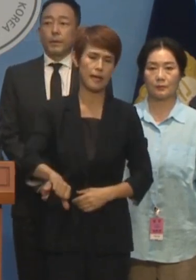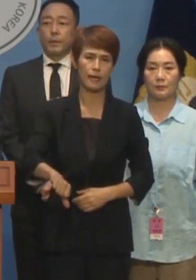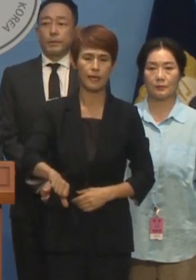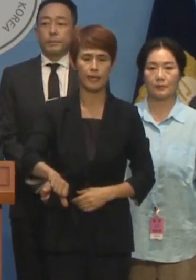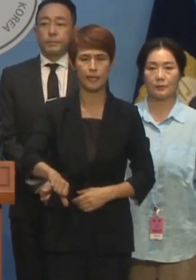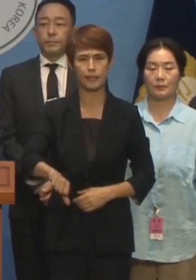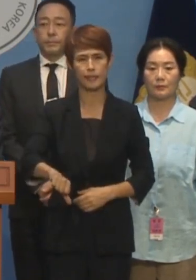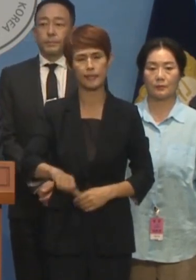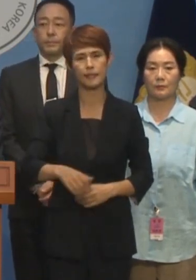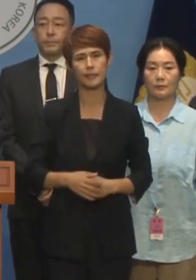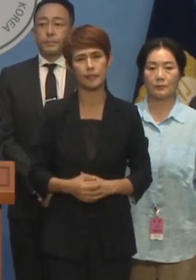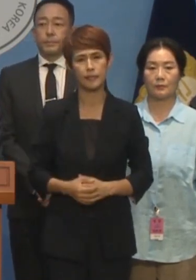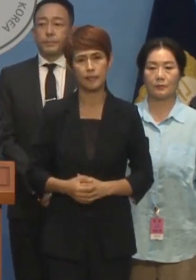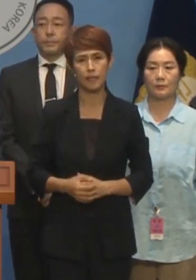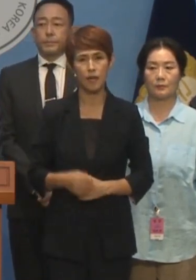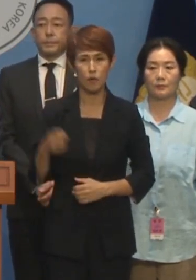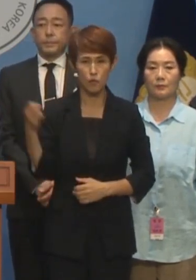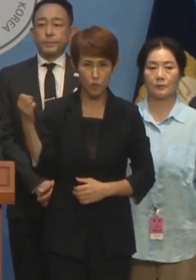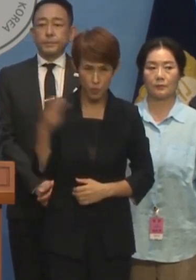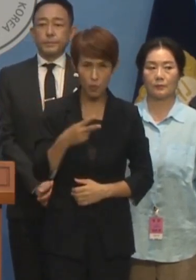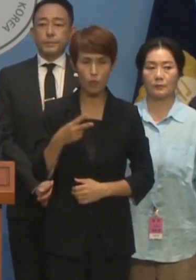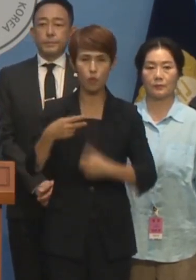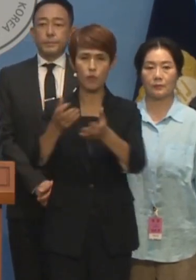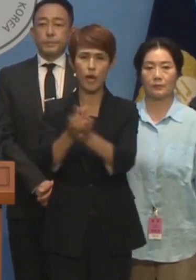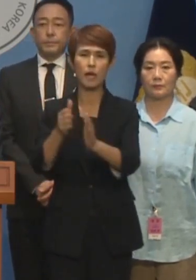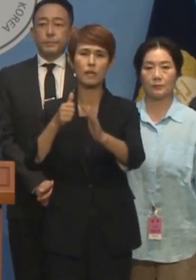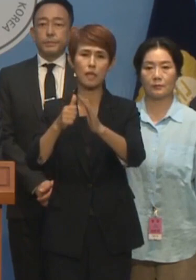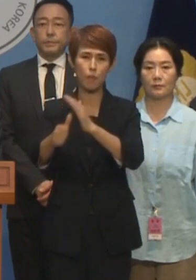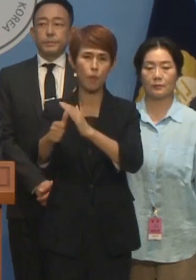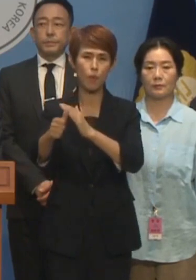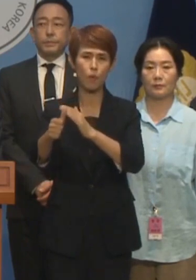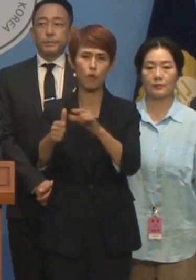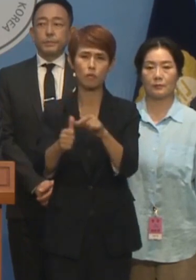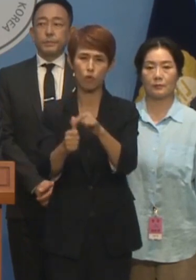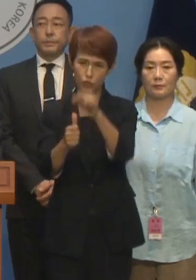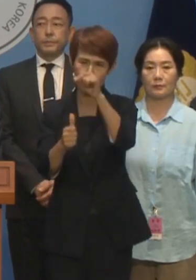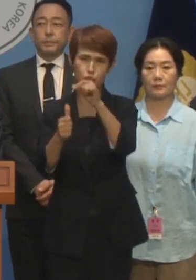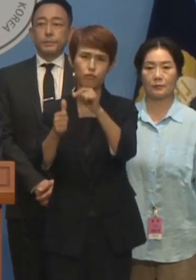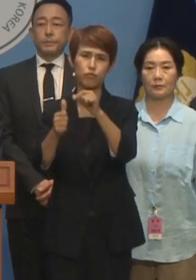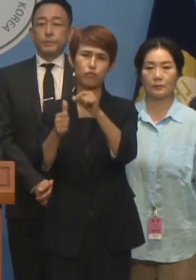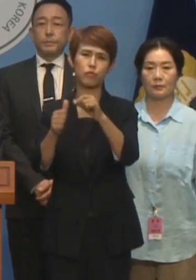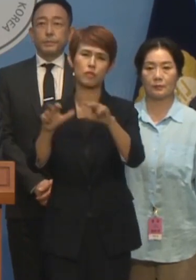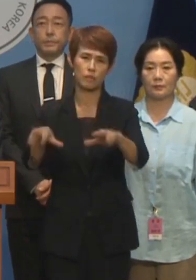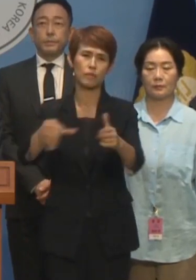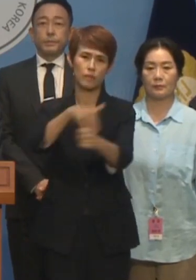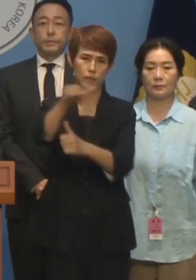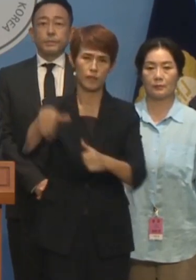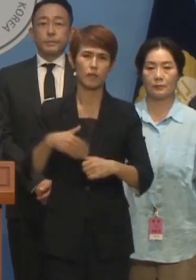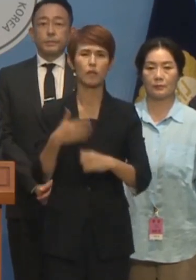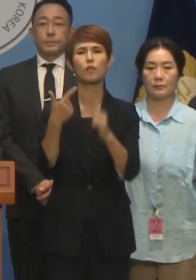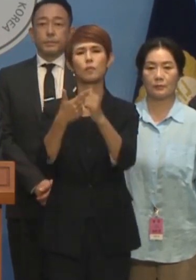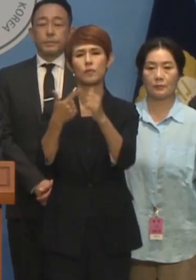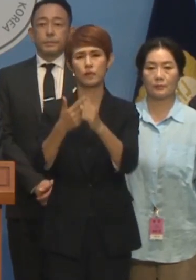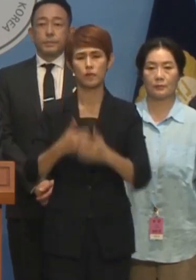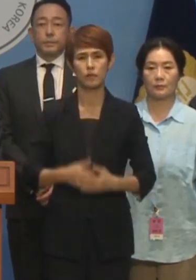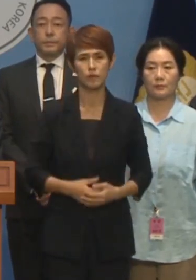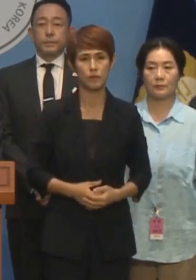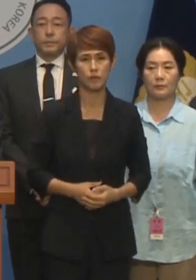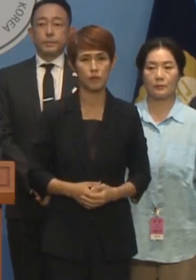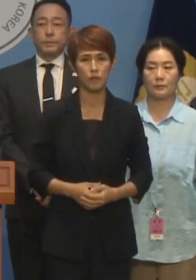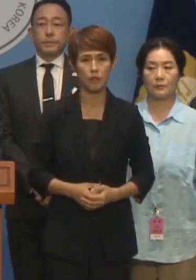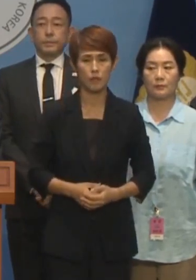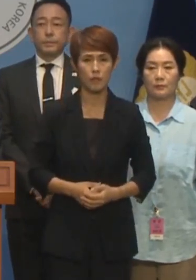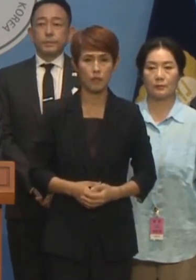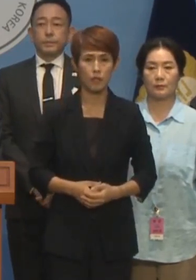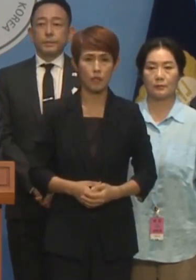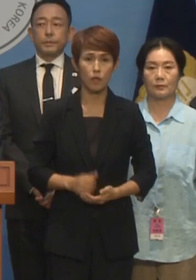받아들었으며 다시금 6번째 당대표를 선출해야 하는 지경에 이르렀습니다. 우리가